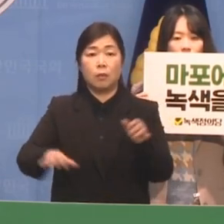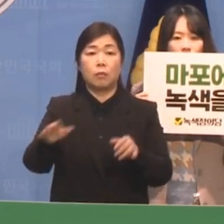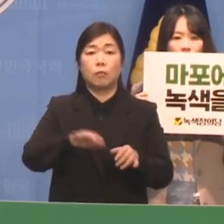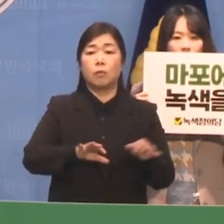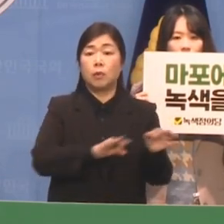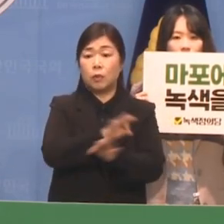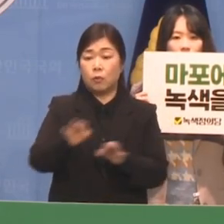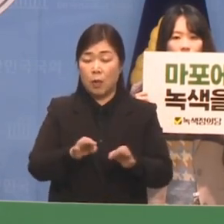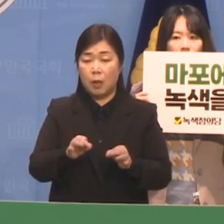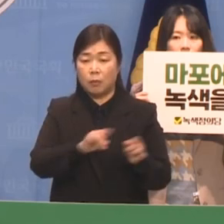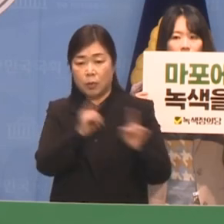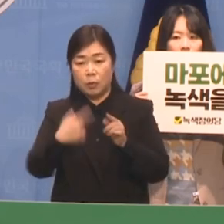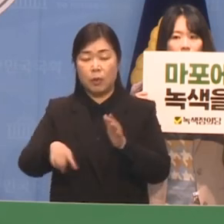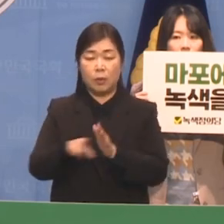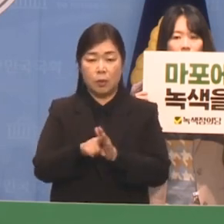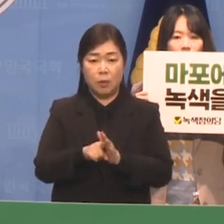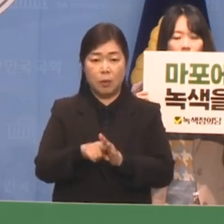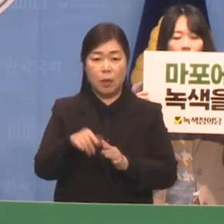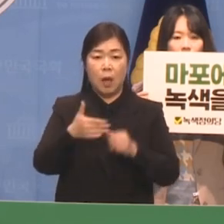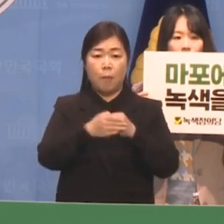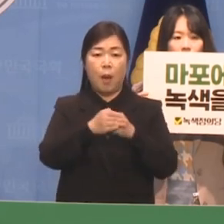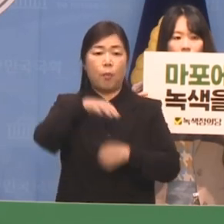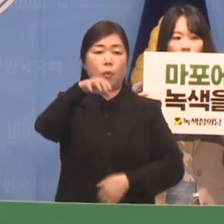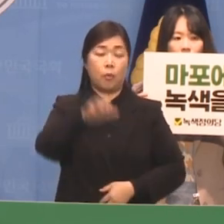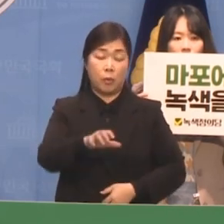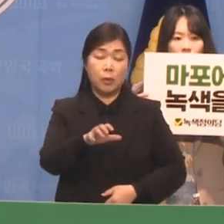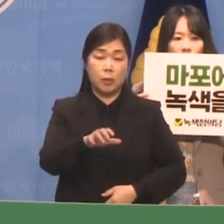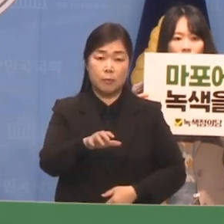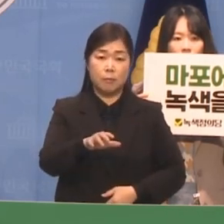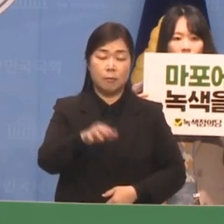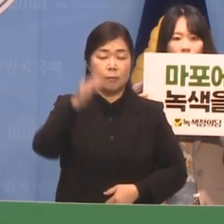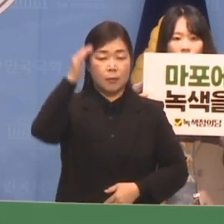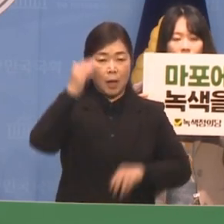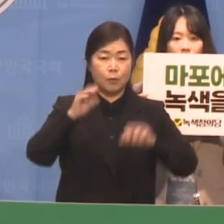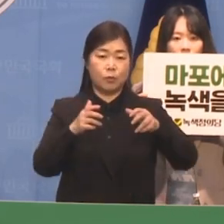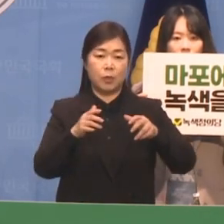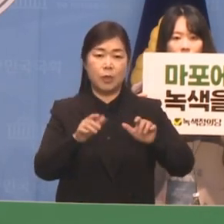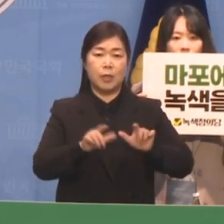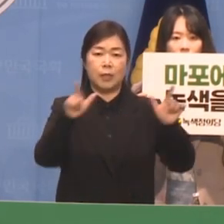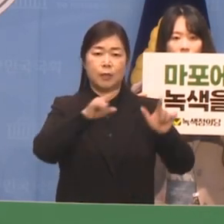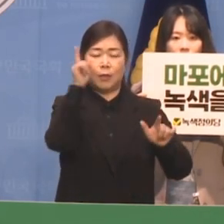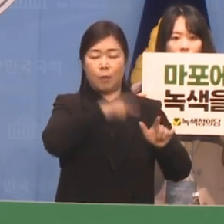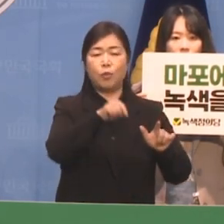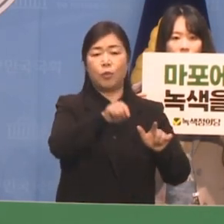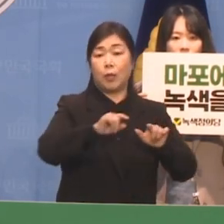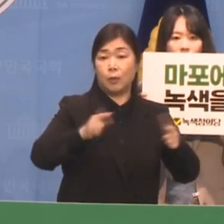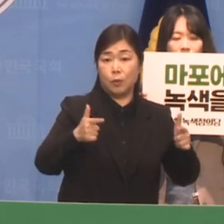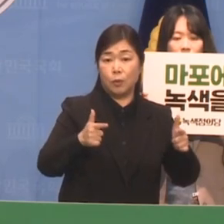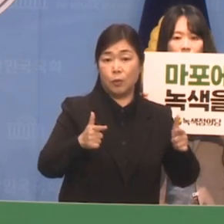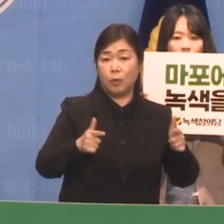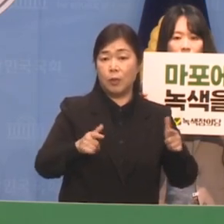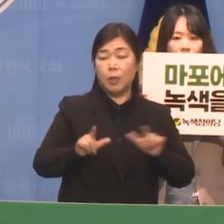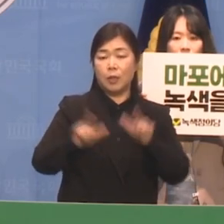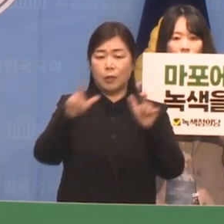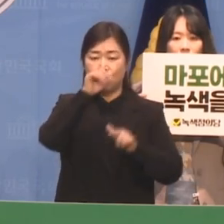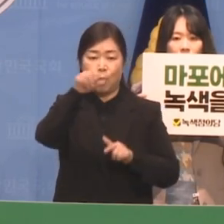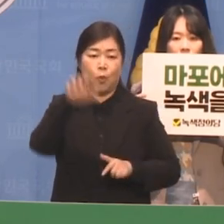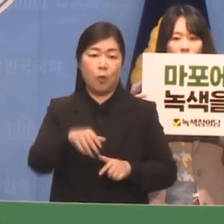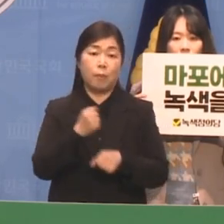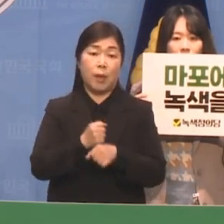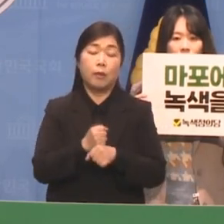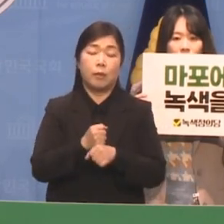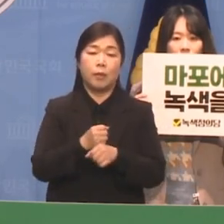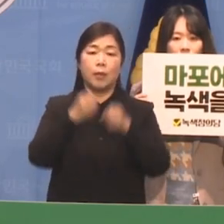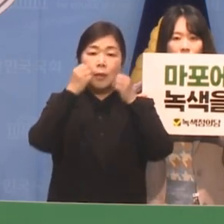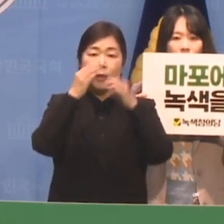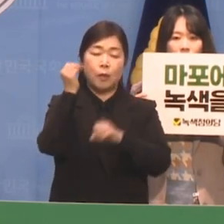먼저 나서서 외치는 곳인 마포야말로 대한민국을 기후 악당 국가가 아닌 기후 선도 국가로 만드는